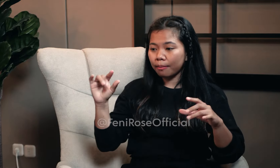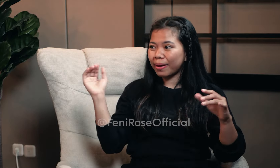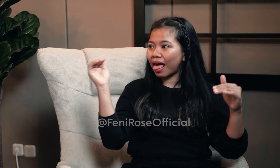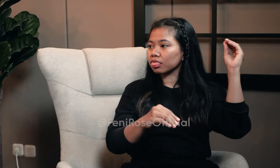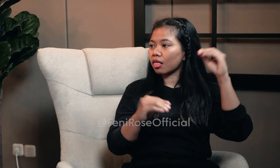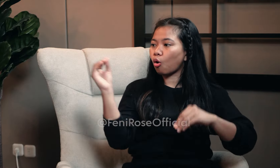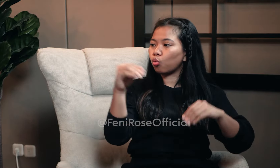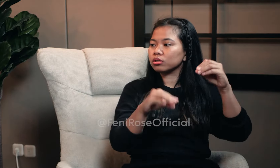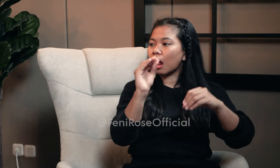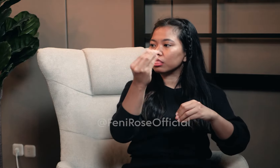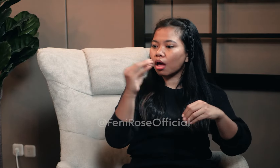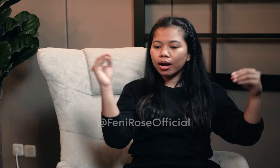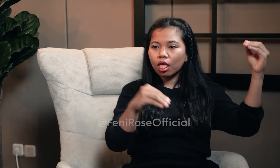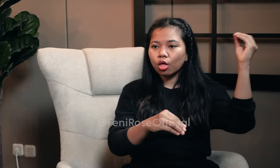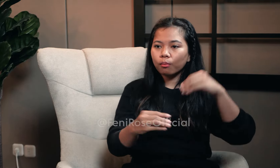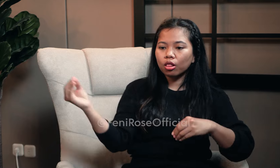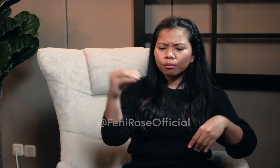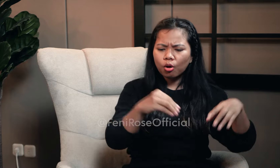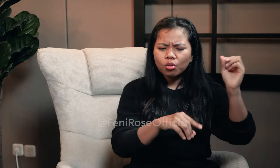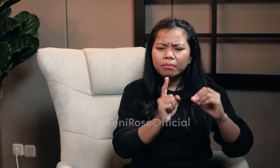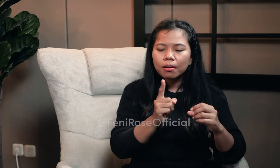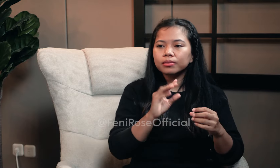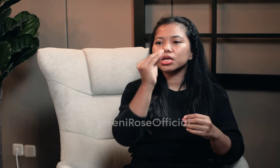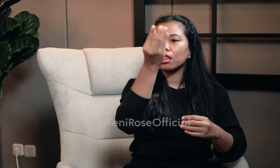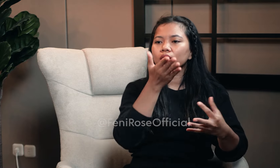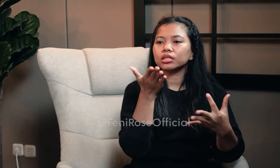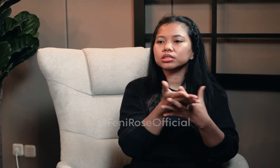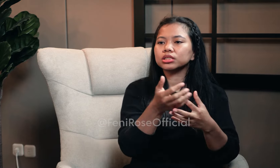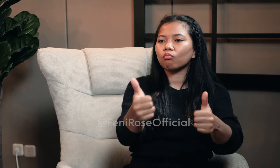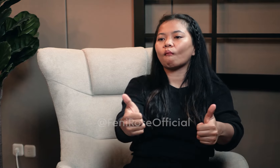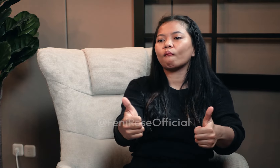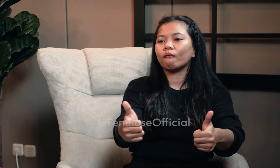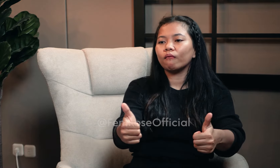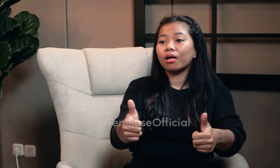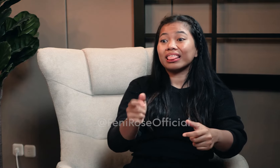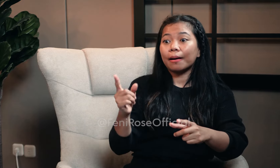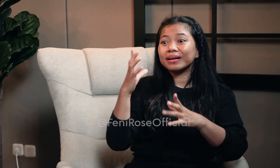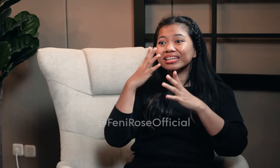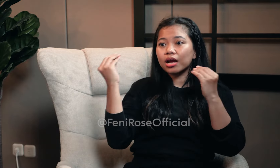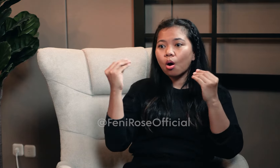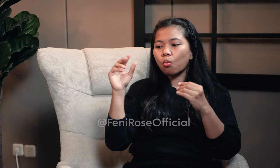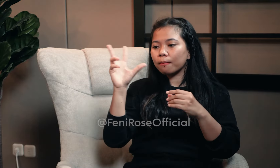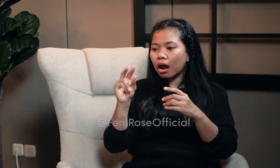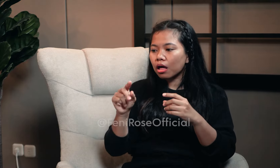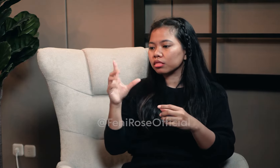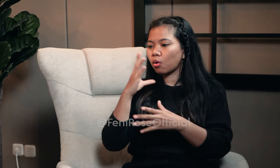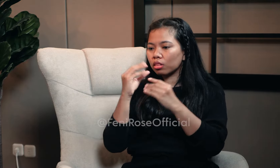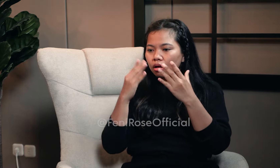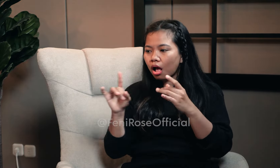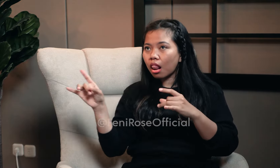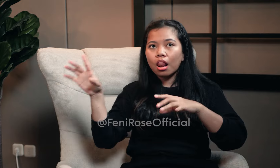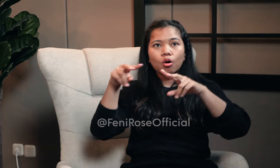ya ya banyak teman-teman tuli yang merantau kerja di Jakarta karena akses di Jakarta tuh lebih baik lebih Rahmat disabilitas